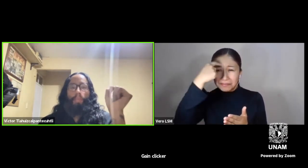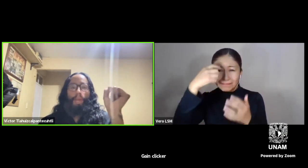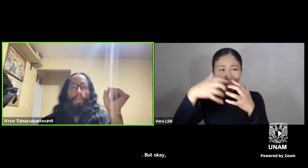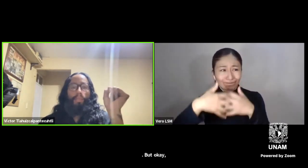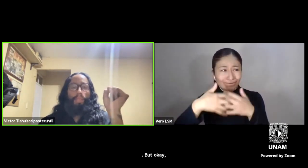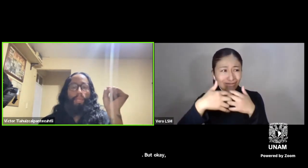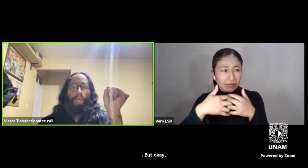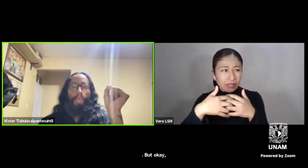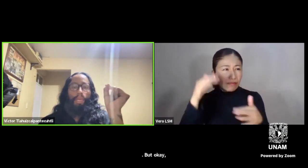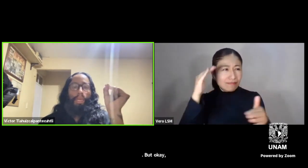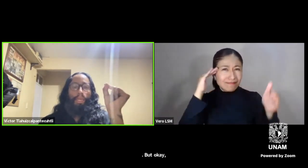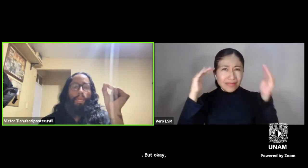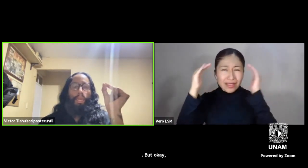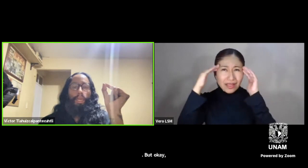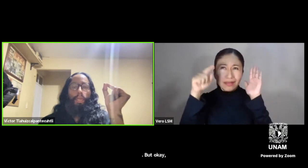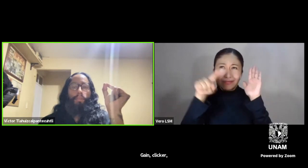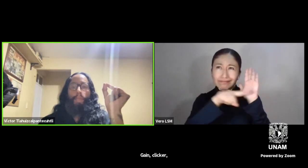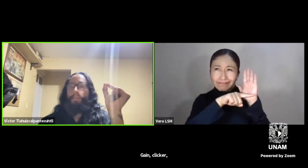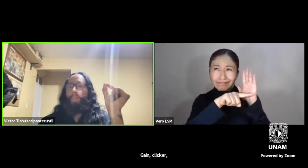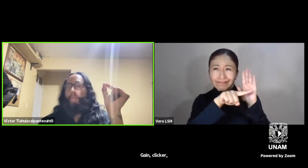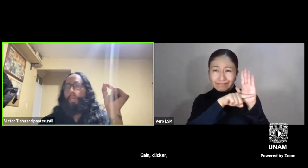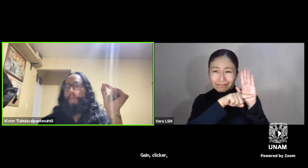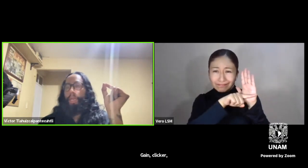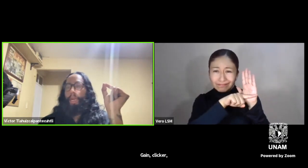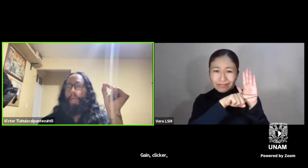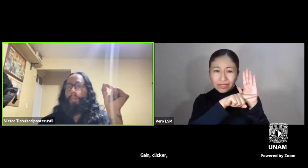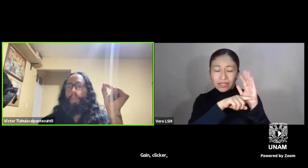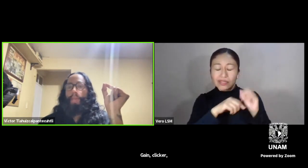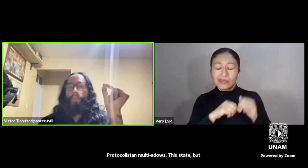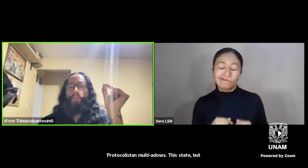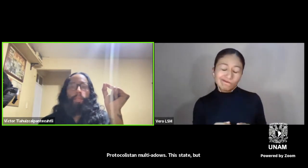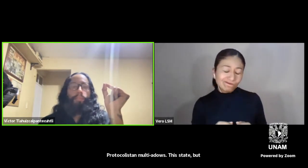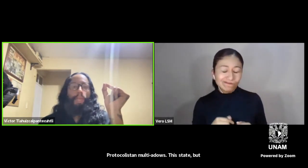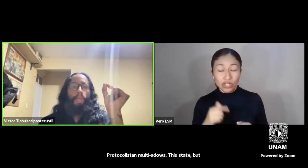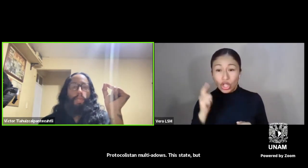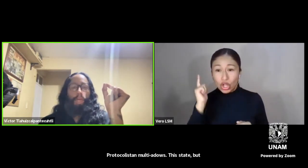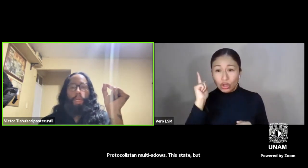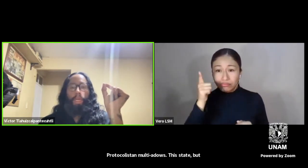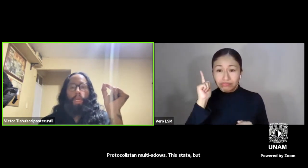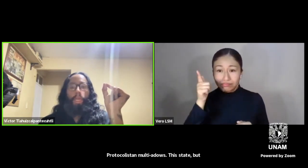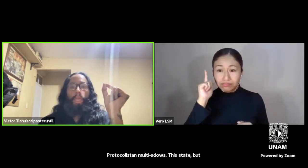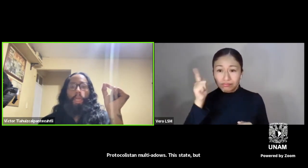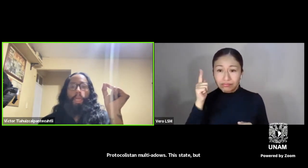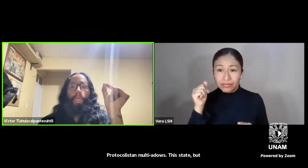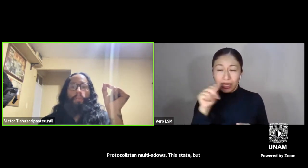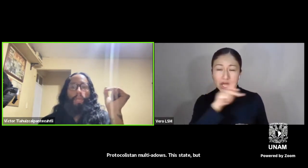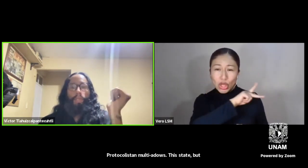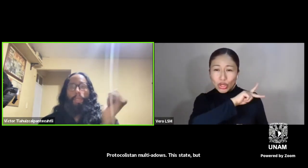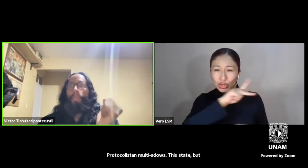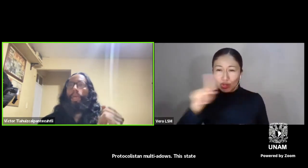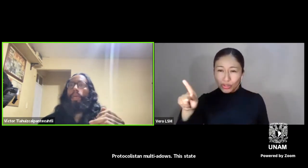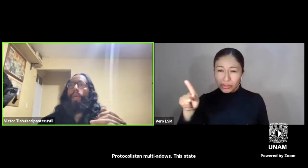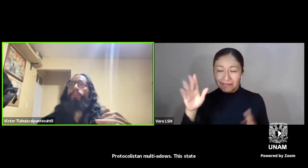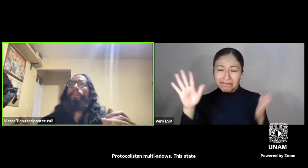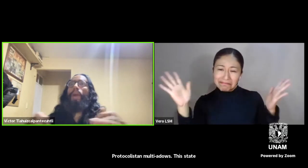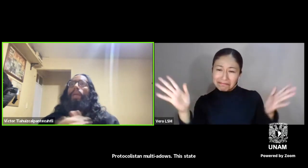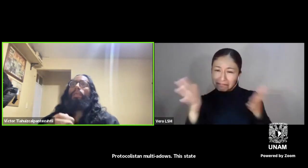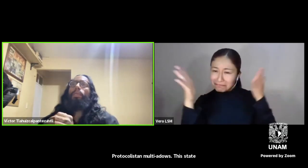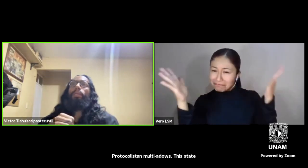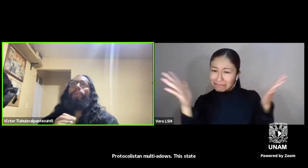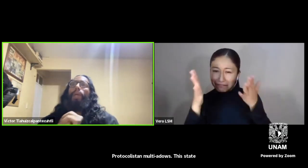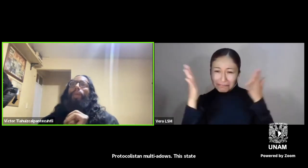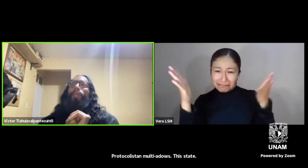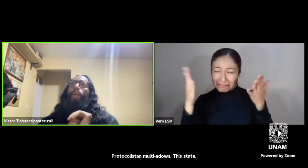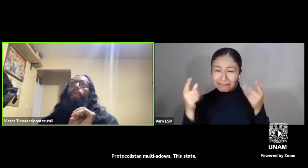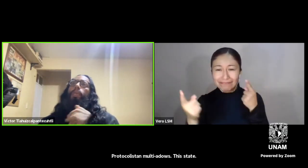estén motivados, y podamos tener un intercambio de más o menos media hora. Y bueno, ahora sí que